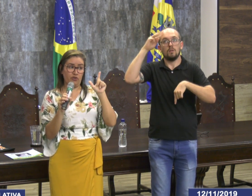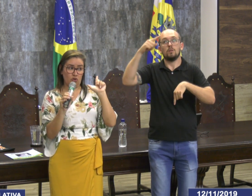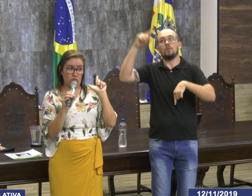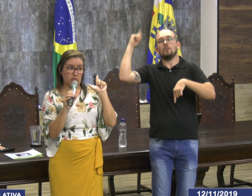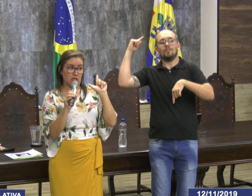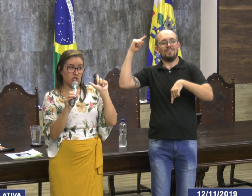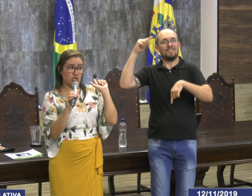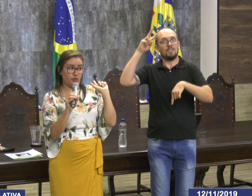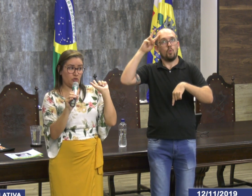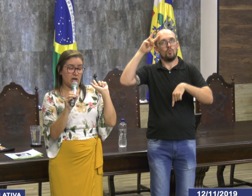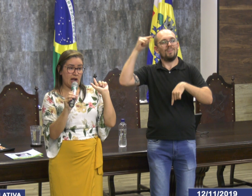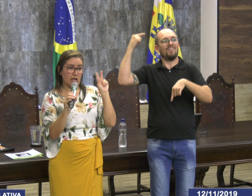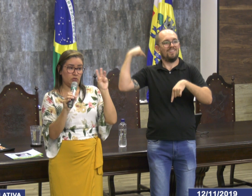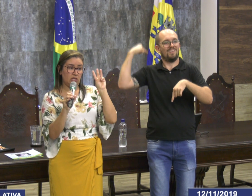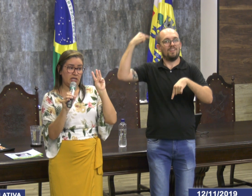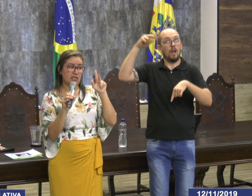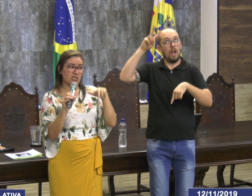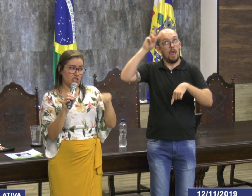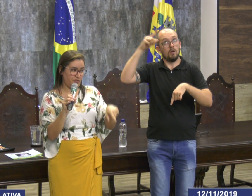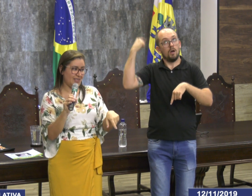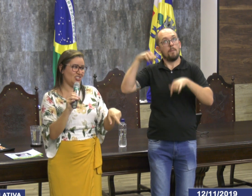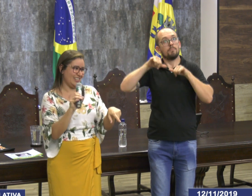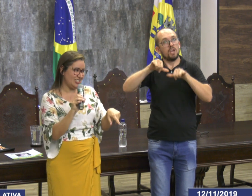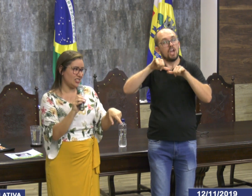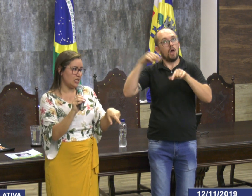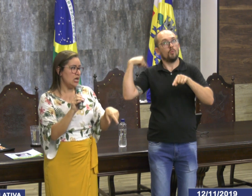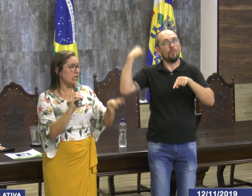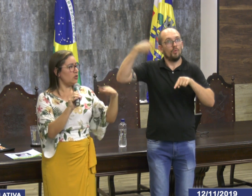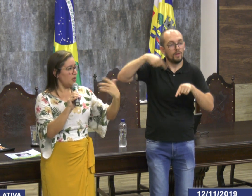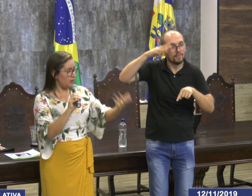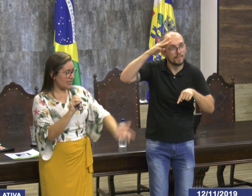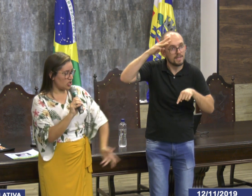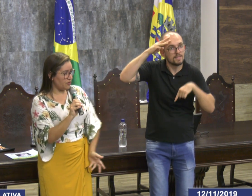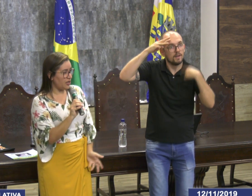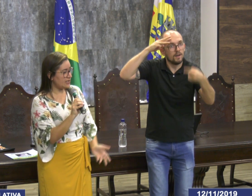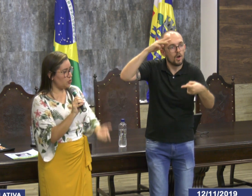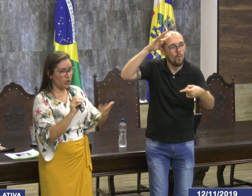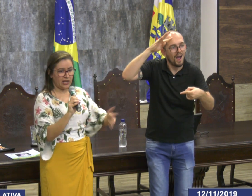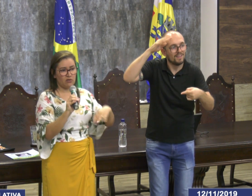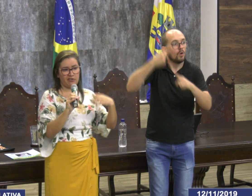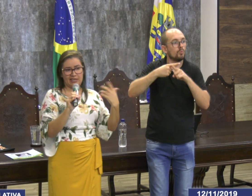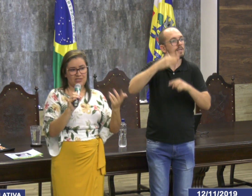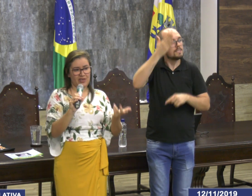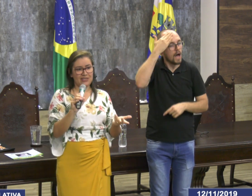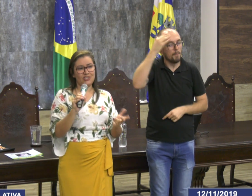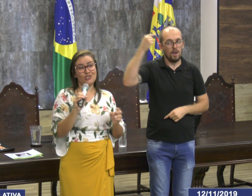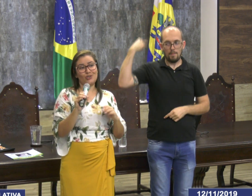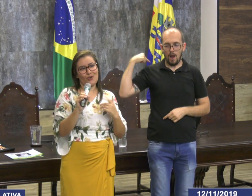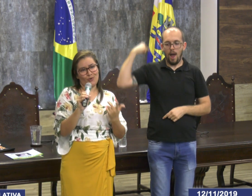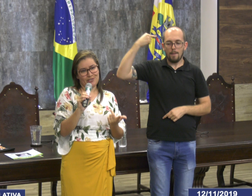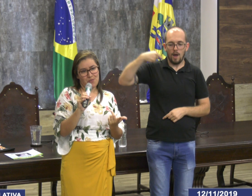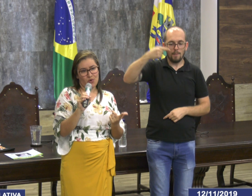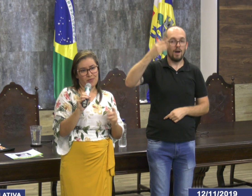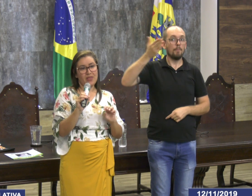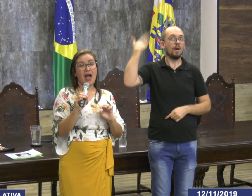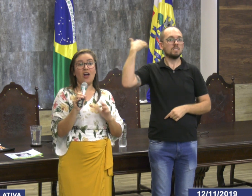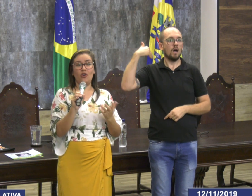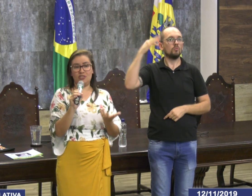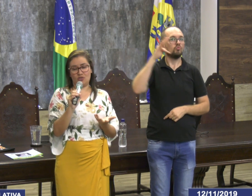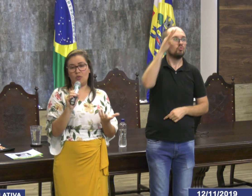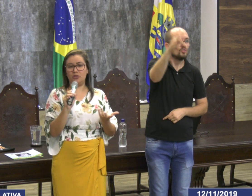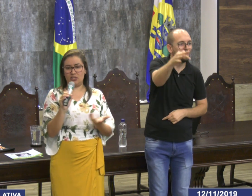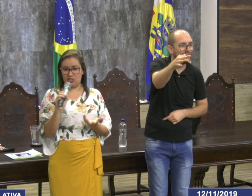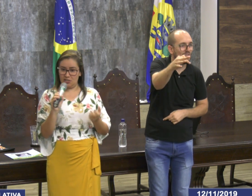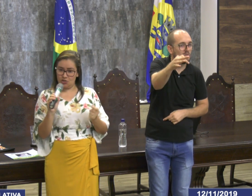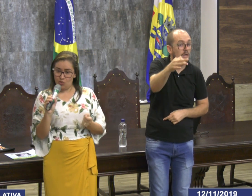Segunda foi ontem que a gente foi no mercado. E terça a gente fez a gelatina. Então, depois que a gente fez de morango várias vezes, a gente trocou o sabor. Agora a